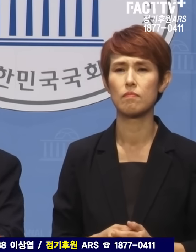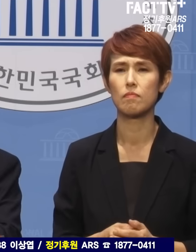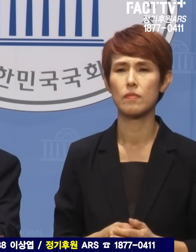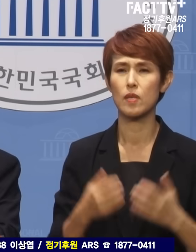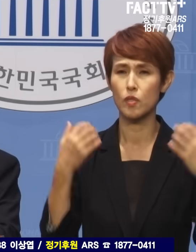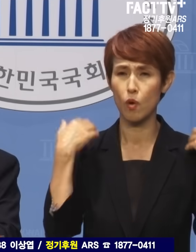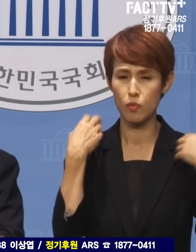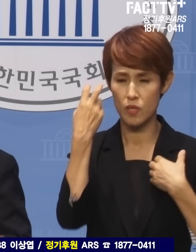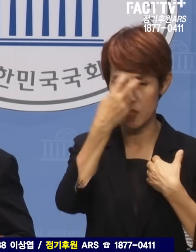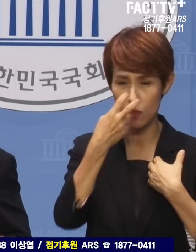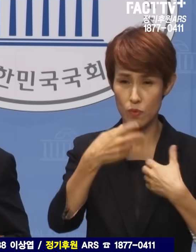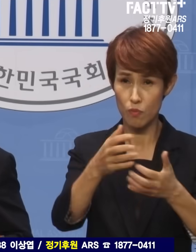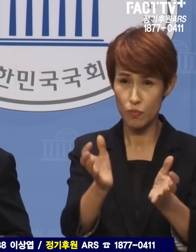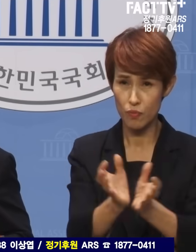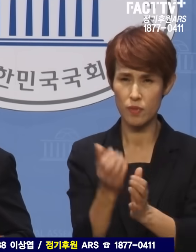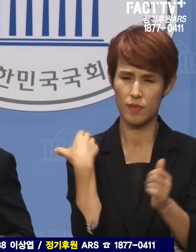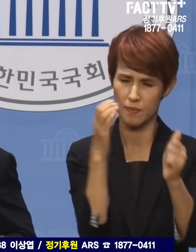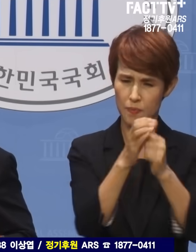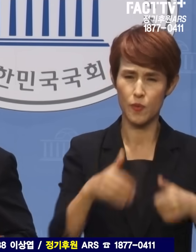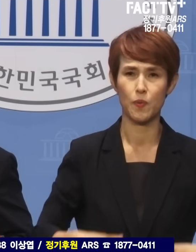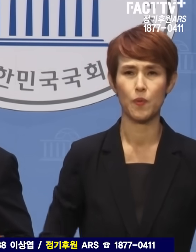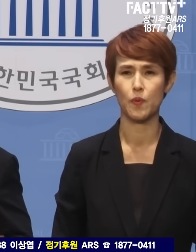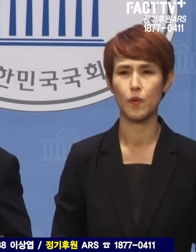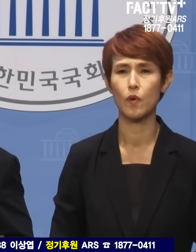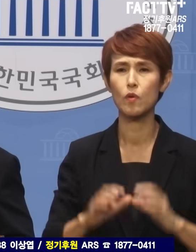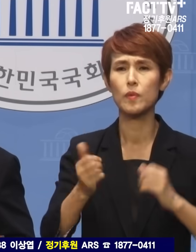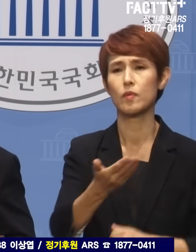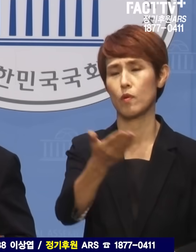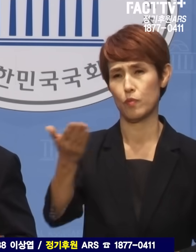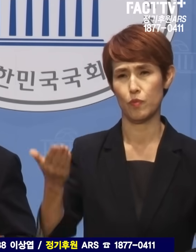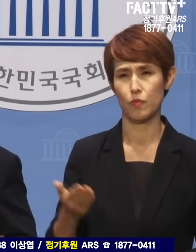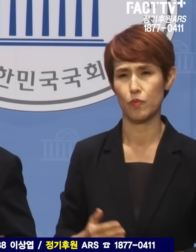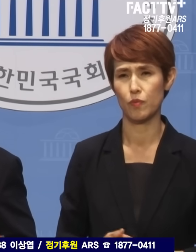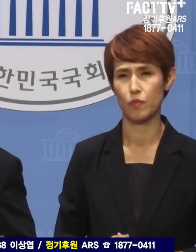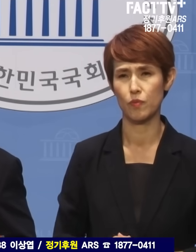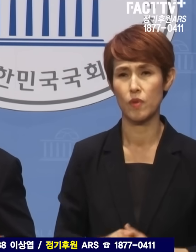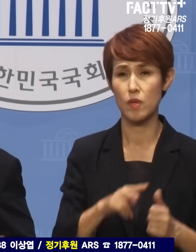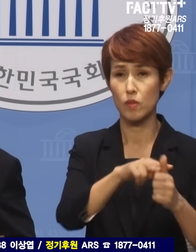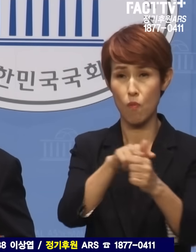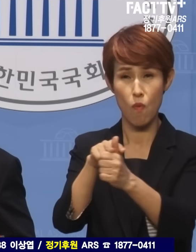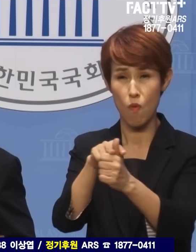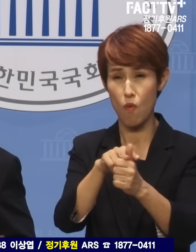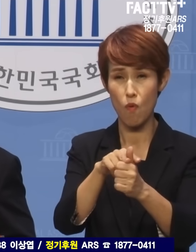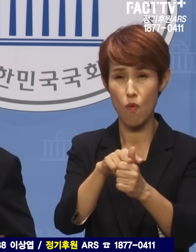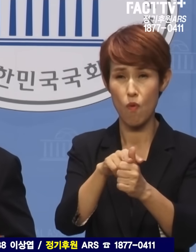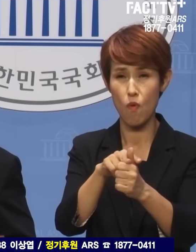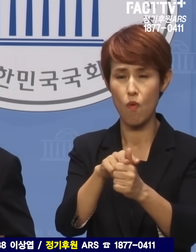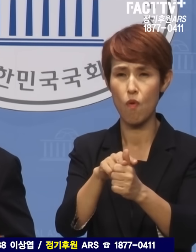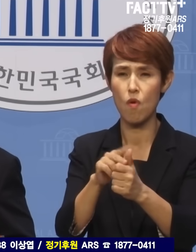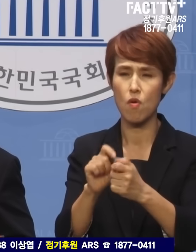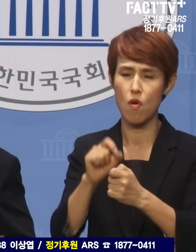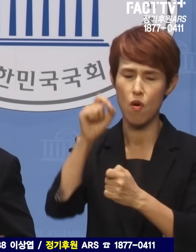것입니다 는 국민 여러분 정부 세계에는 영원한 적극도와드리겠습니다